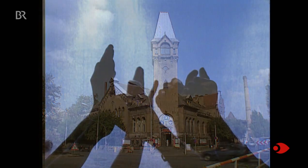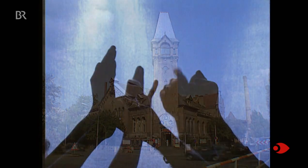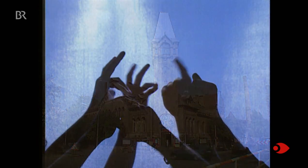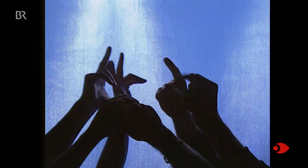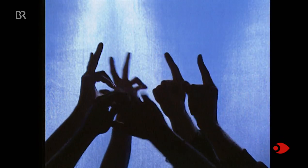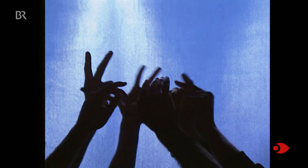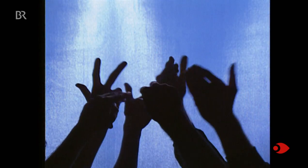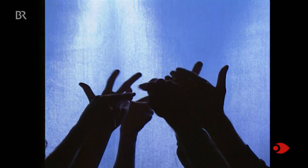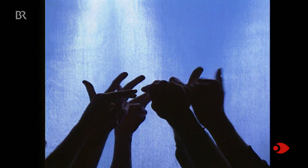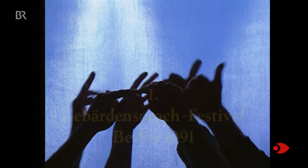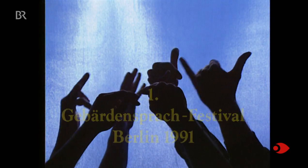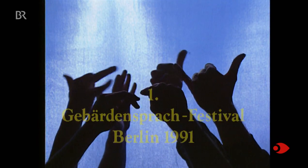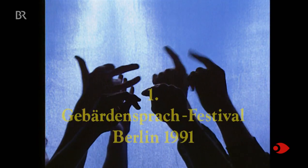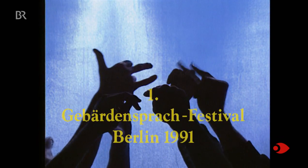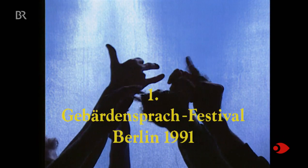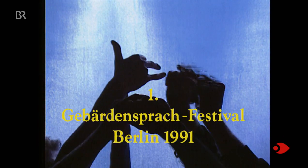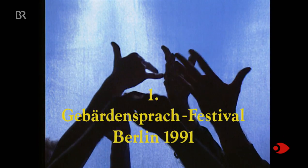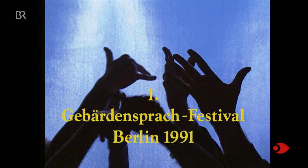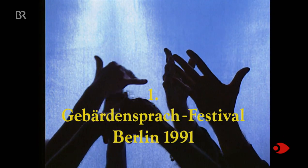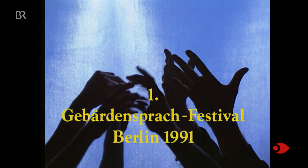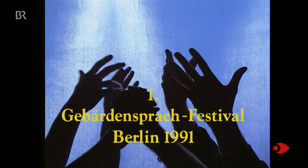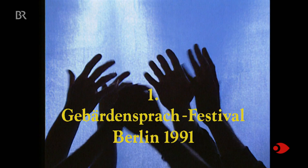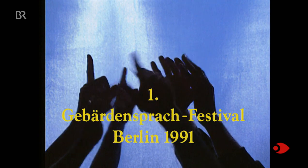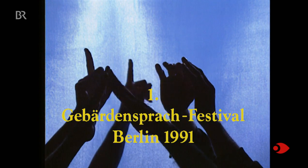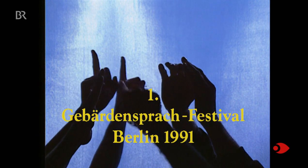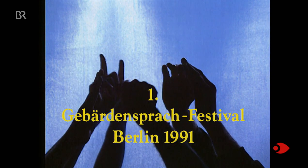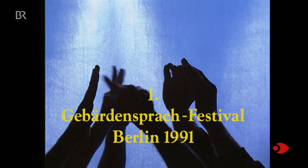dieantasche. hat. Das Sag's thesehin. Das Das